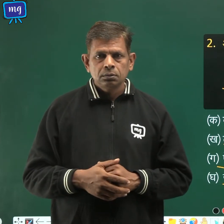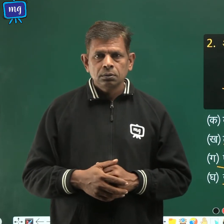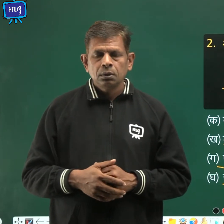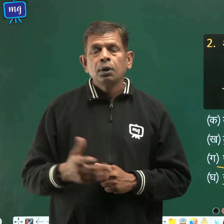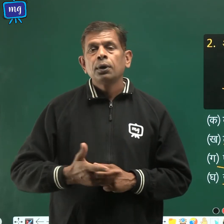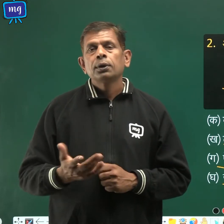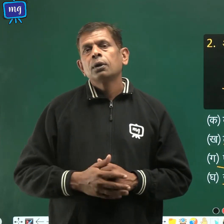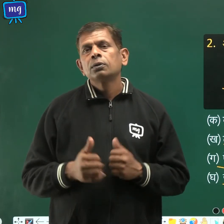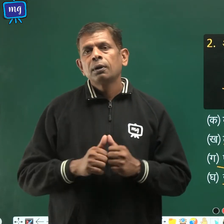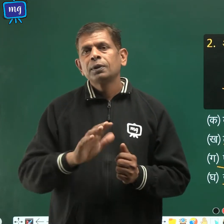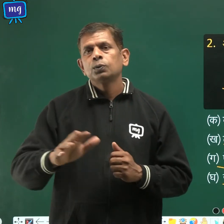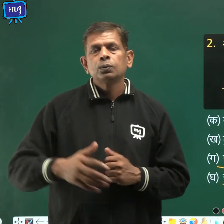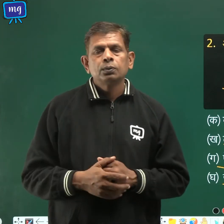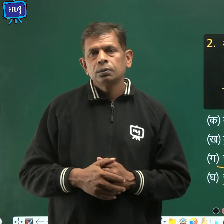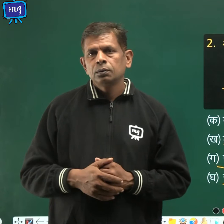क्या उत्तर है बच्चों?